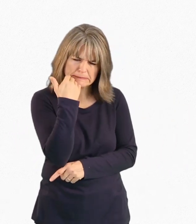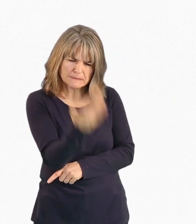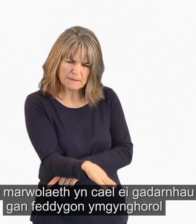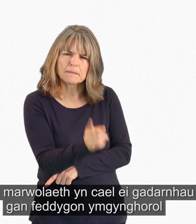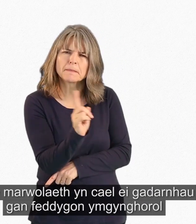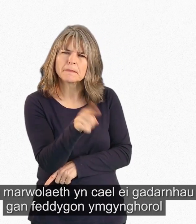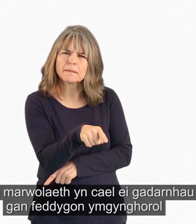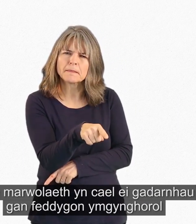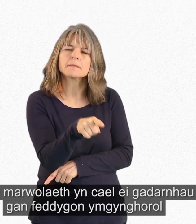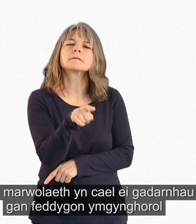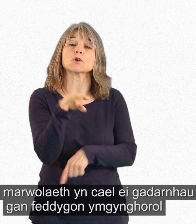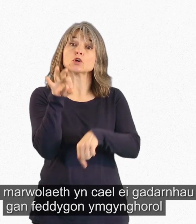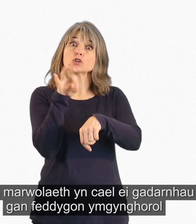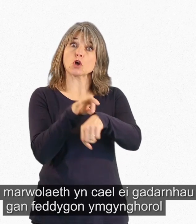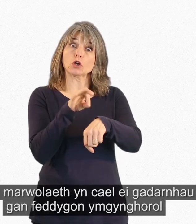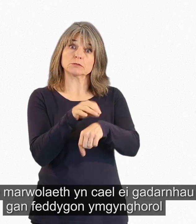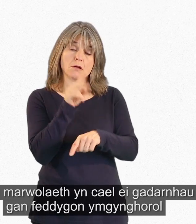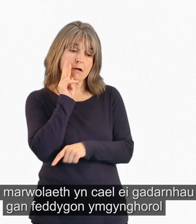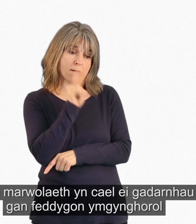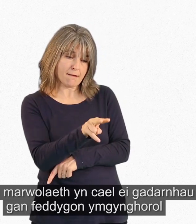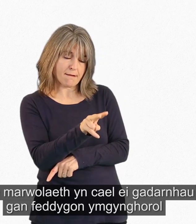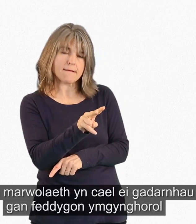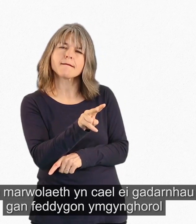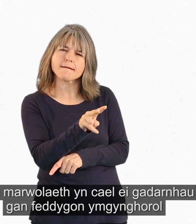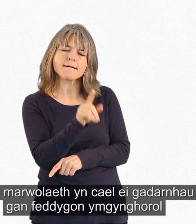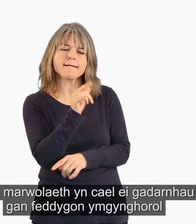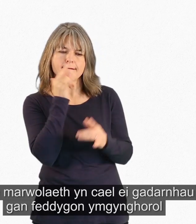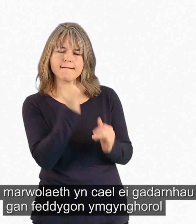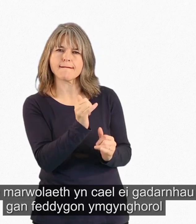Mae marwolaeth yn cael eu chadarnhau gan feddygon ymgynghorol